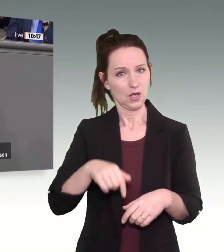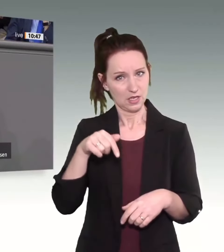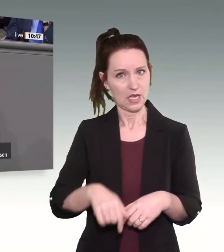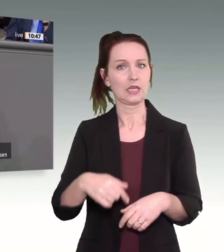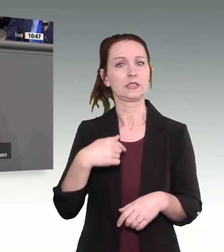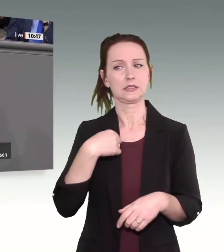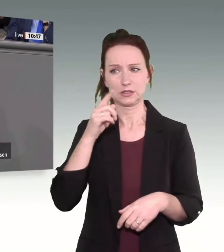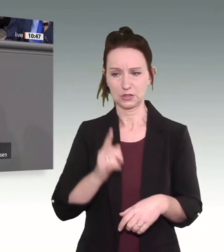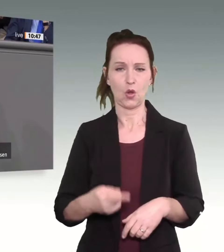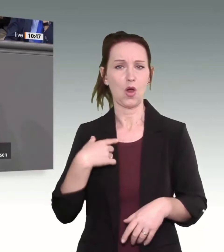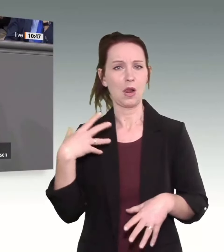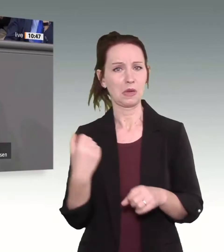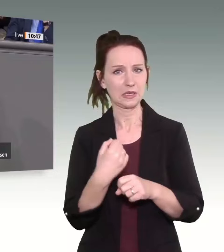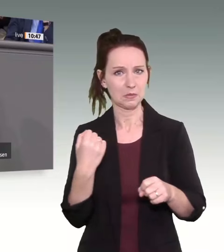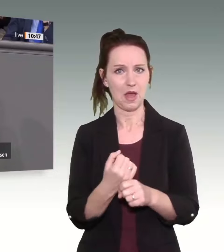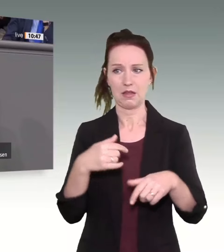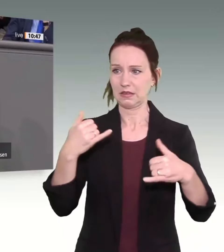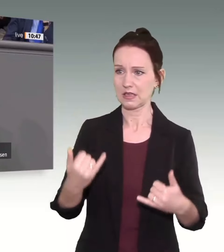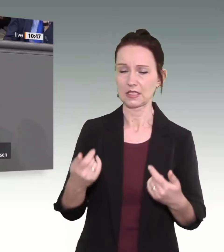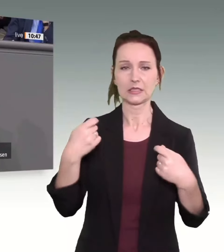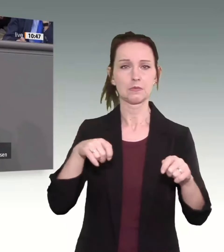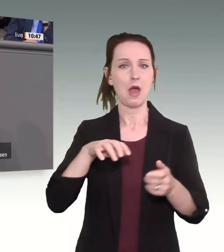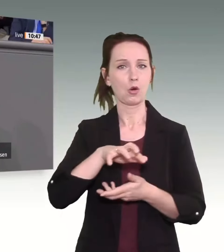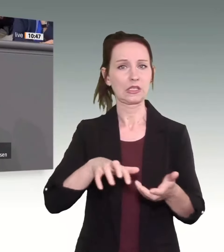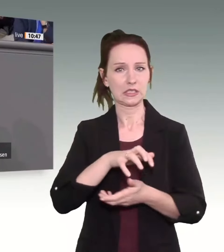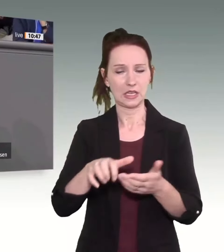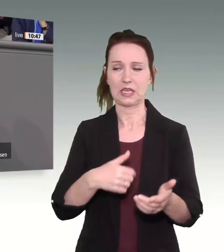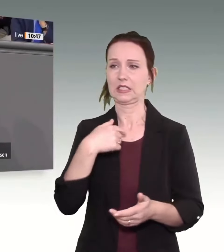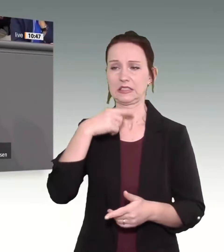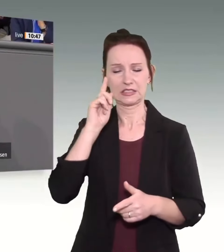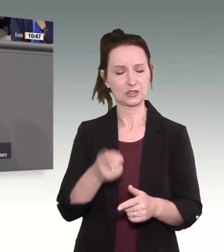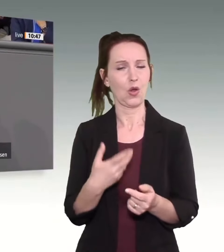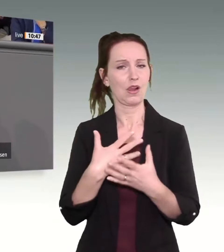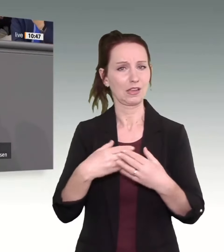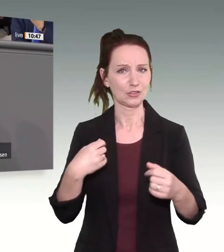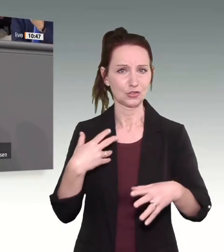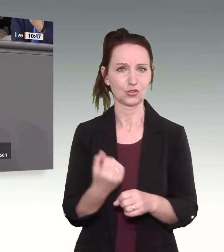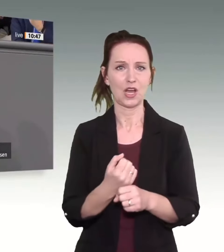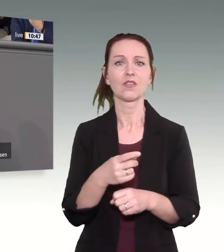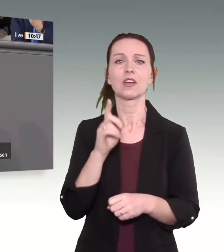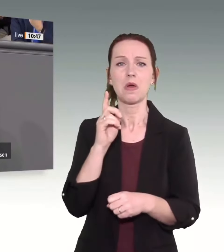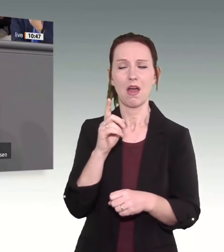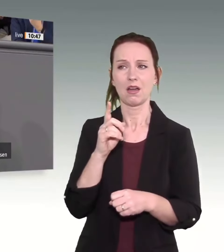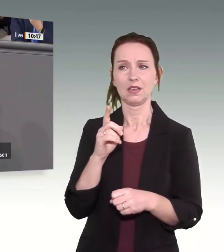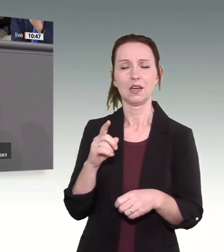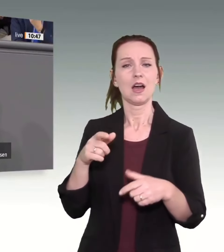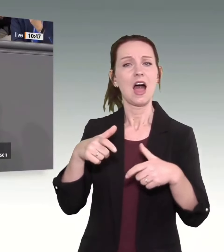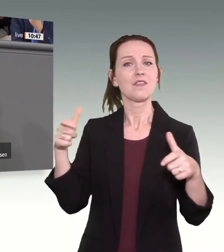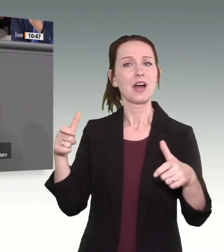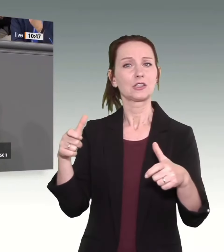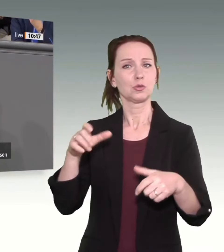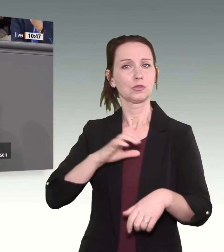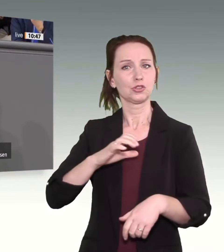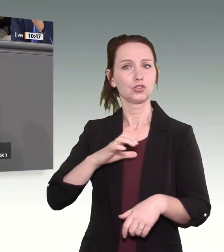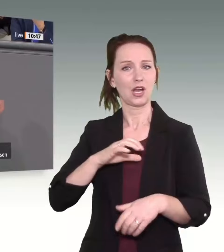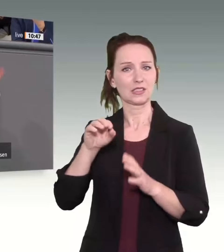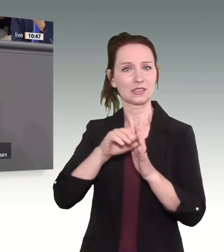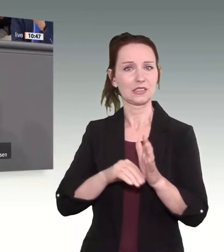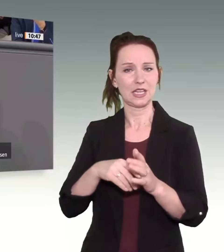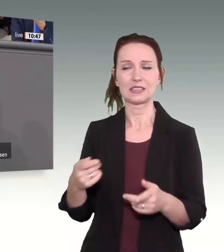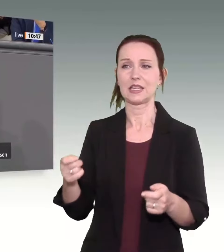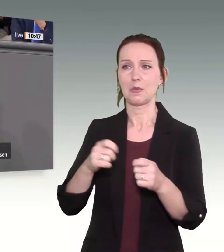mittun sollen, die Baukrise, in der wir sind, zu überwinden. Und gleichzeitig war das Wachstumschancengesetz ja blockiert im Bundesrat.